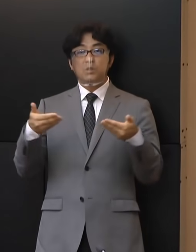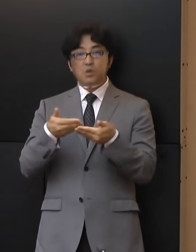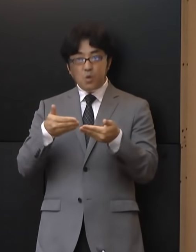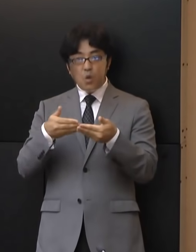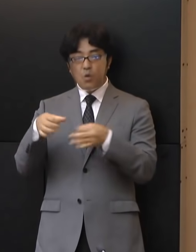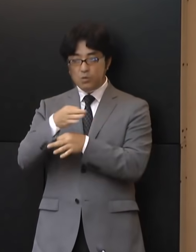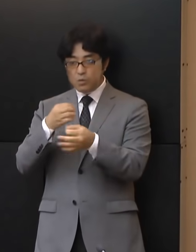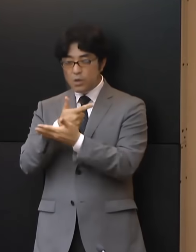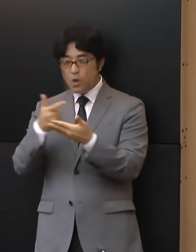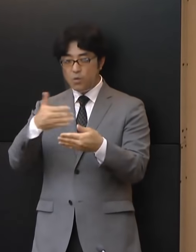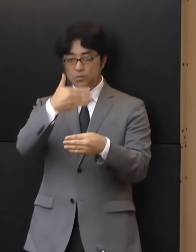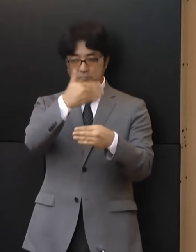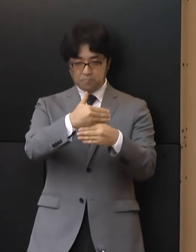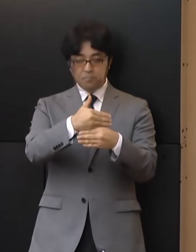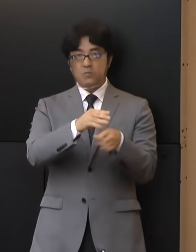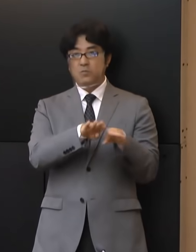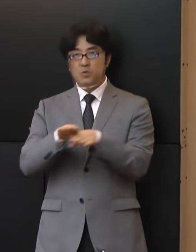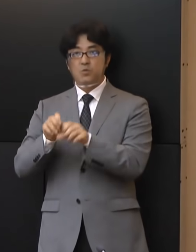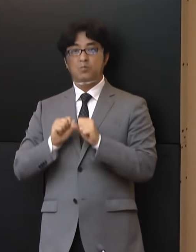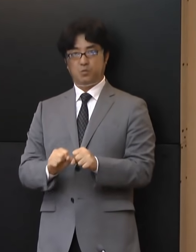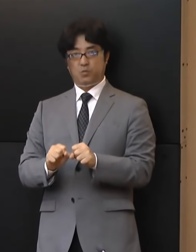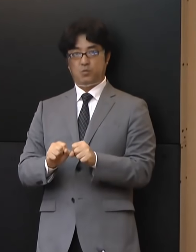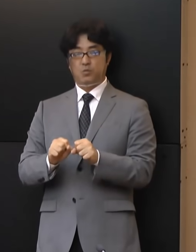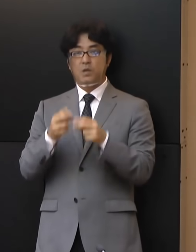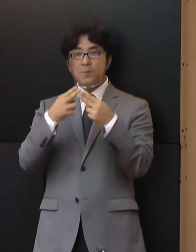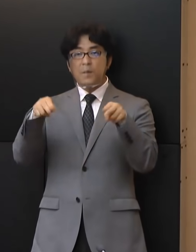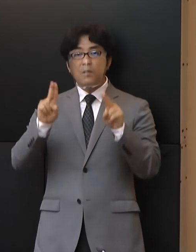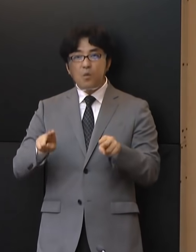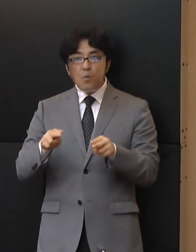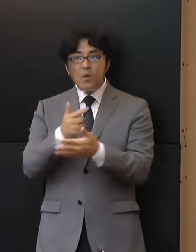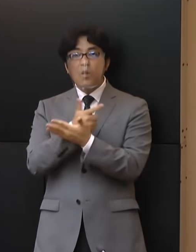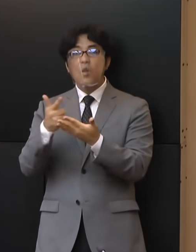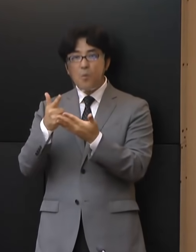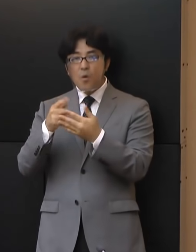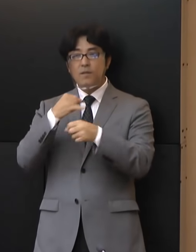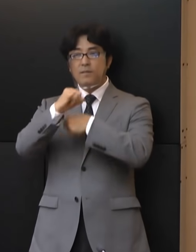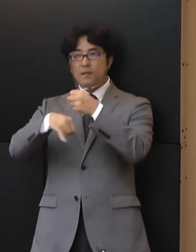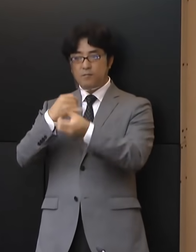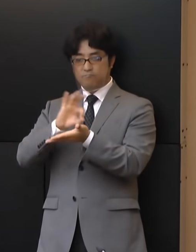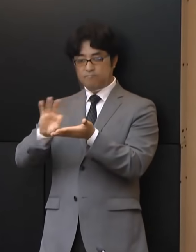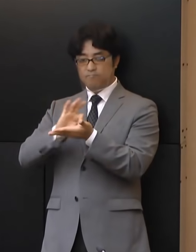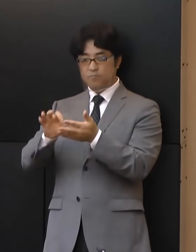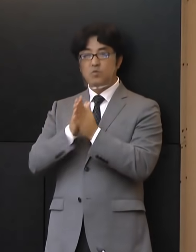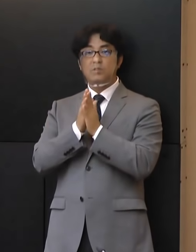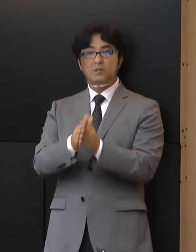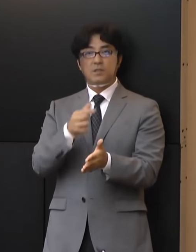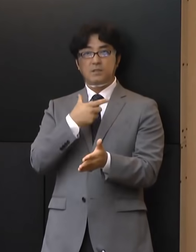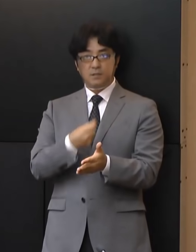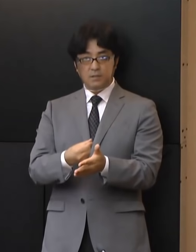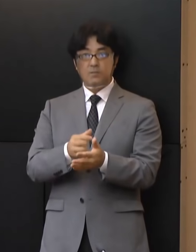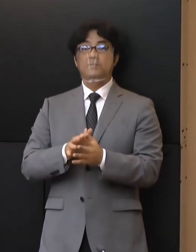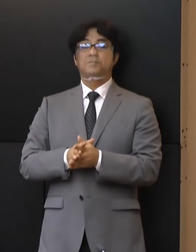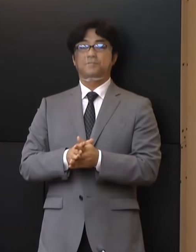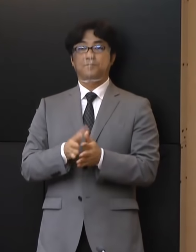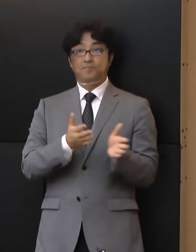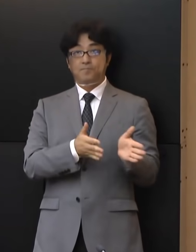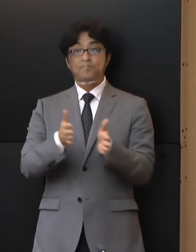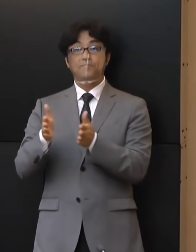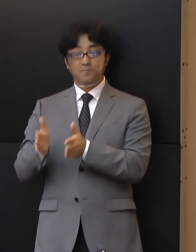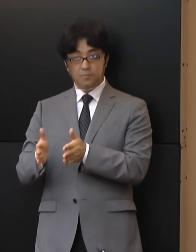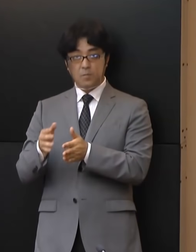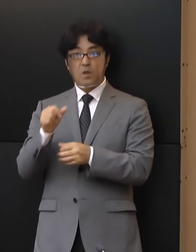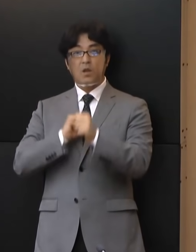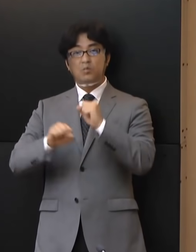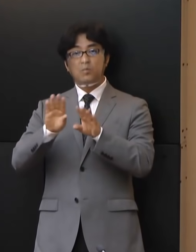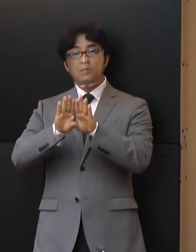求めまして、イベントもなるべくオンラインのみでお願いしたいというふうに考えております。でその後段階的な活動